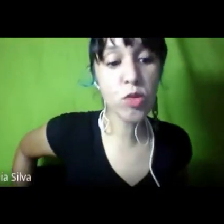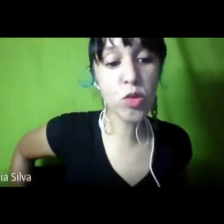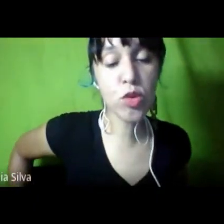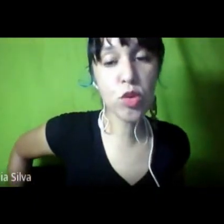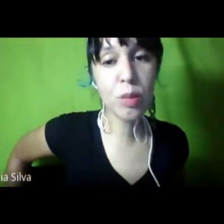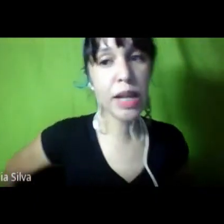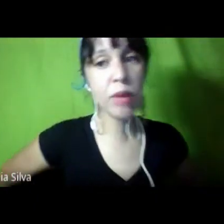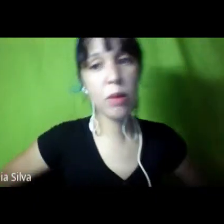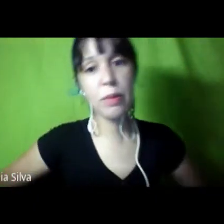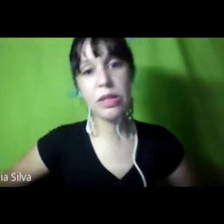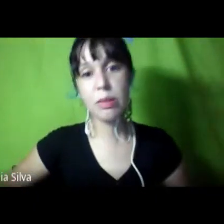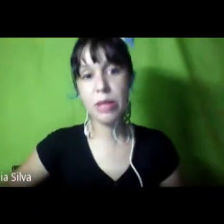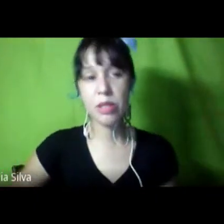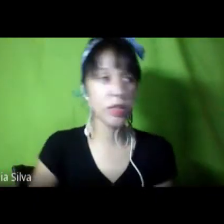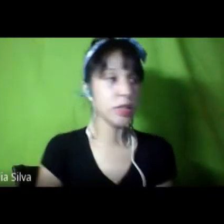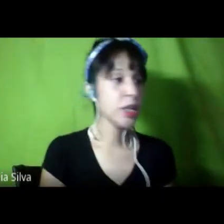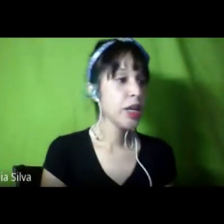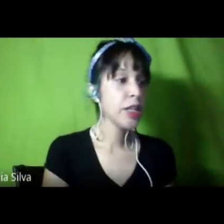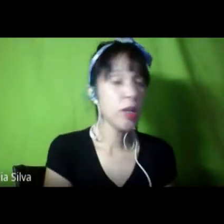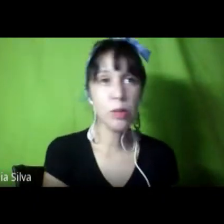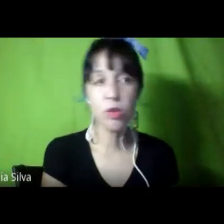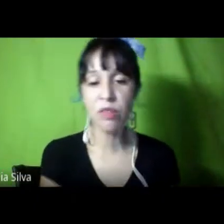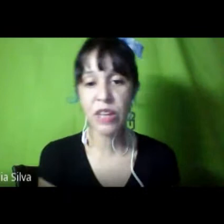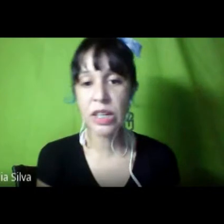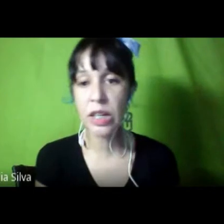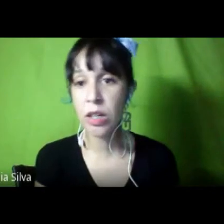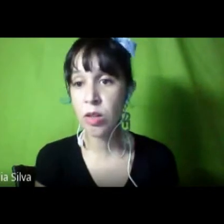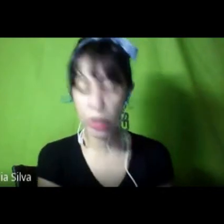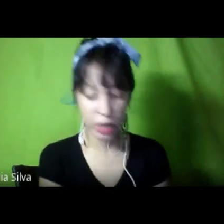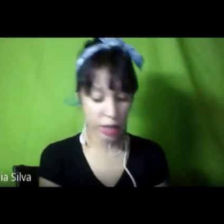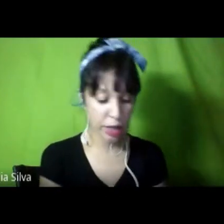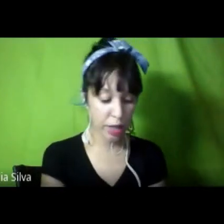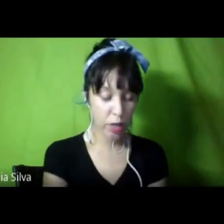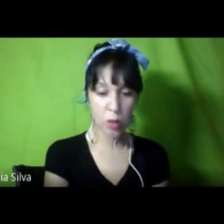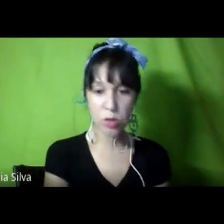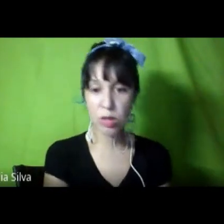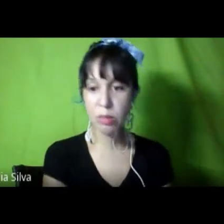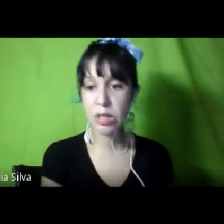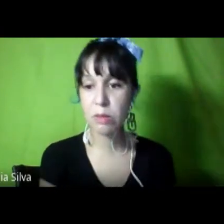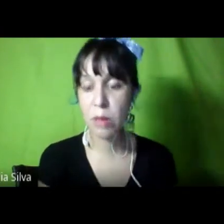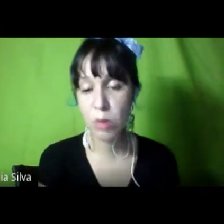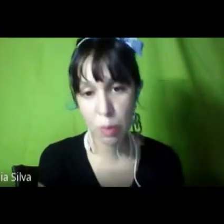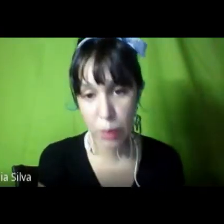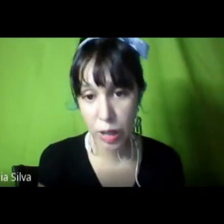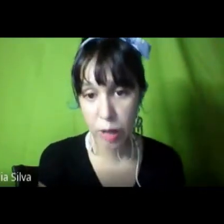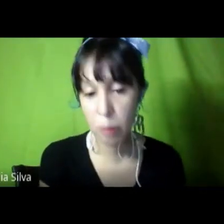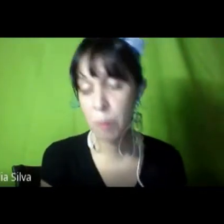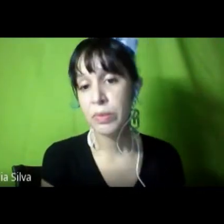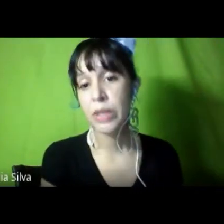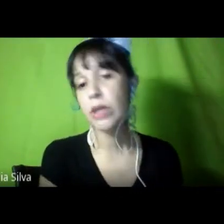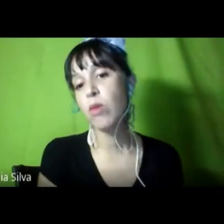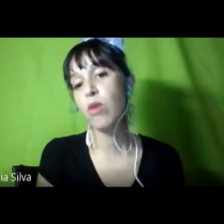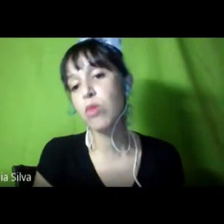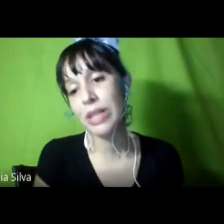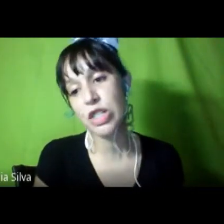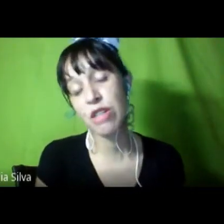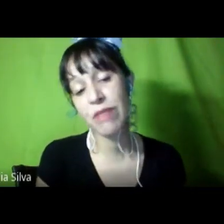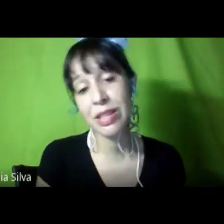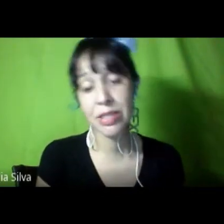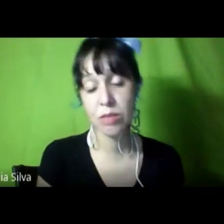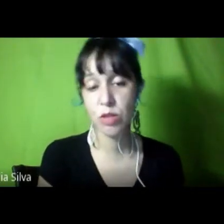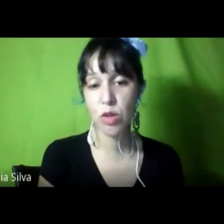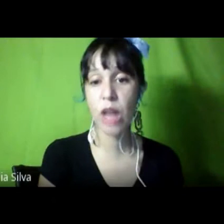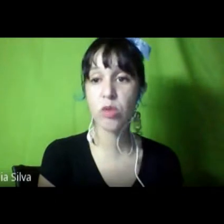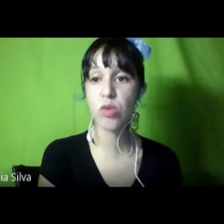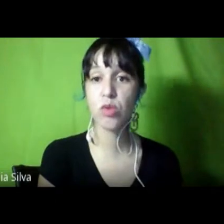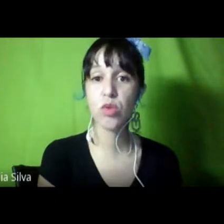Então, os surdos começaram a perceber assim: olha, tem uma pessoa falando, não estou entendendo, não posso usar minhas mãos, apanho. Então, houve uma grande